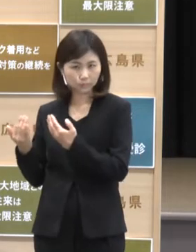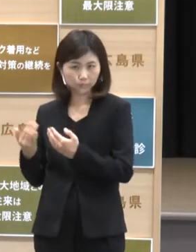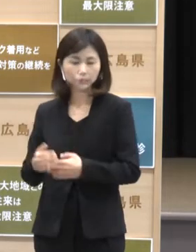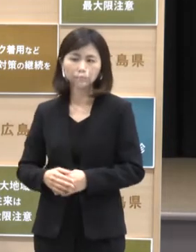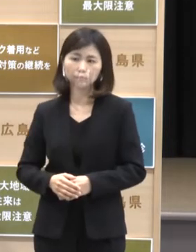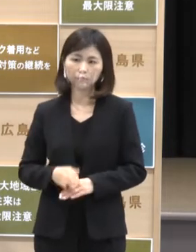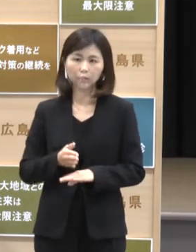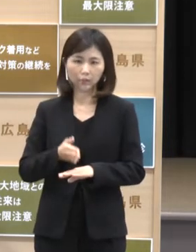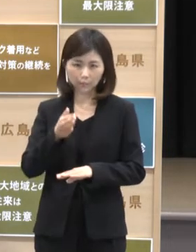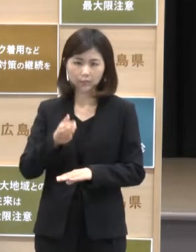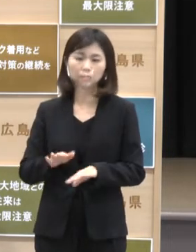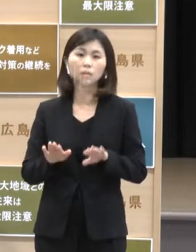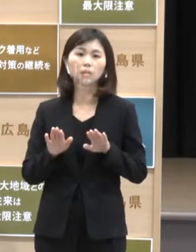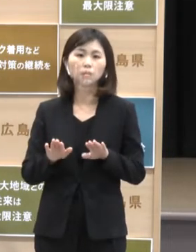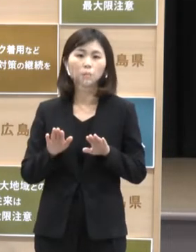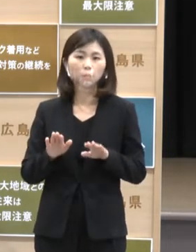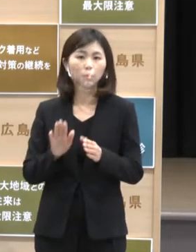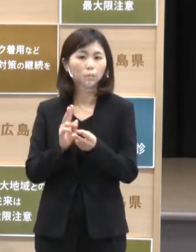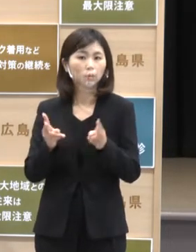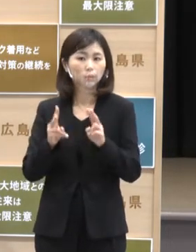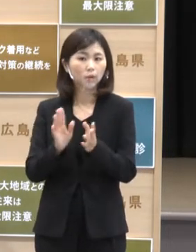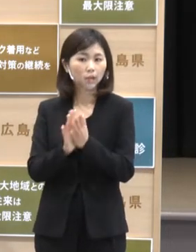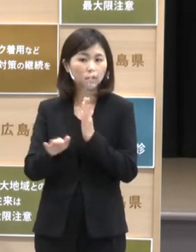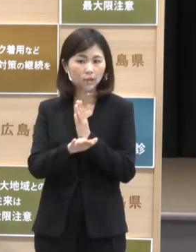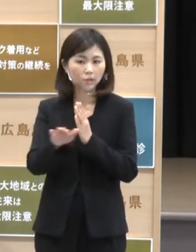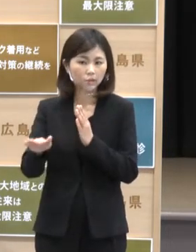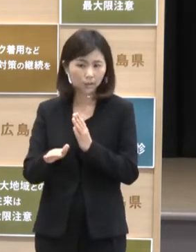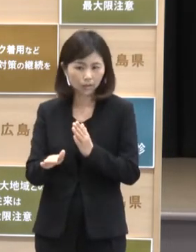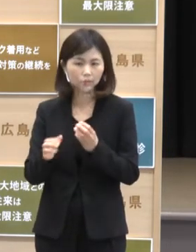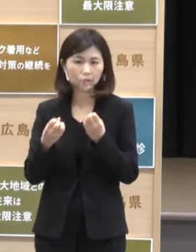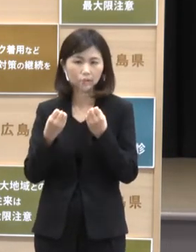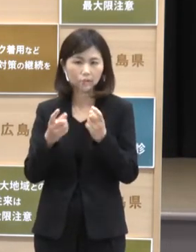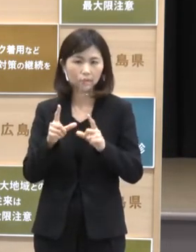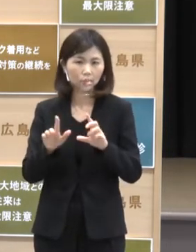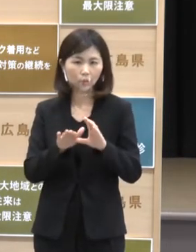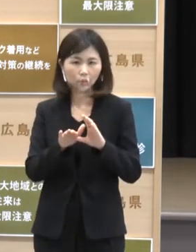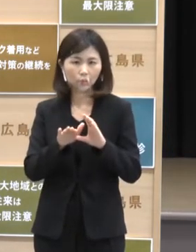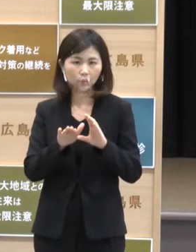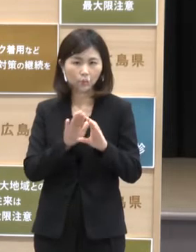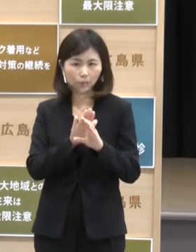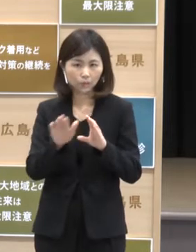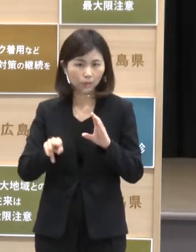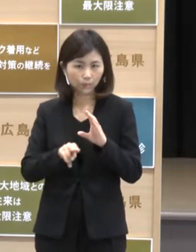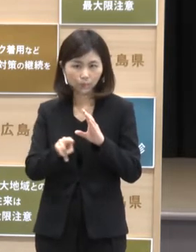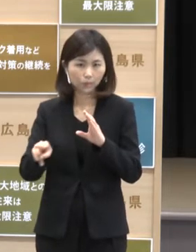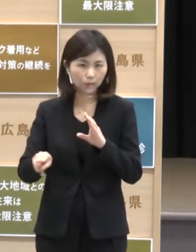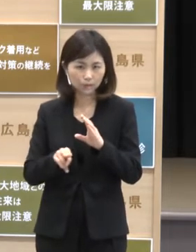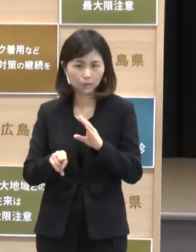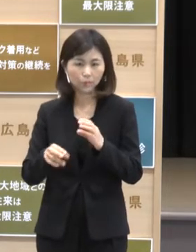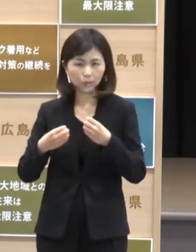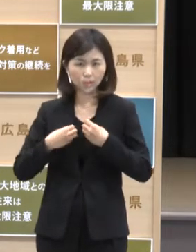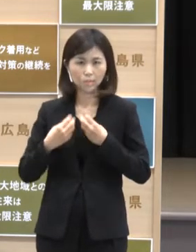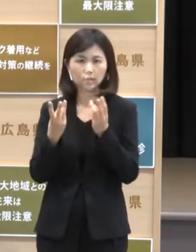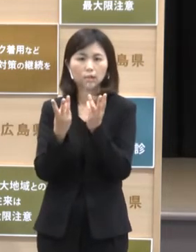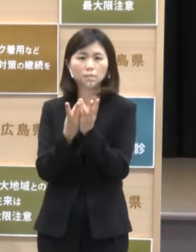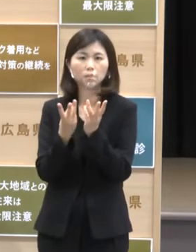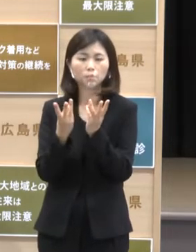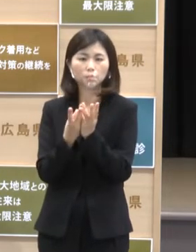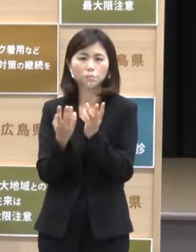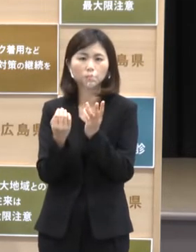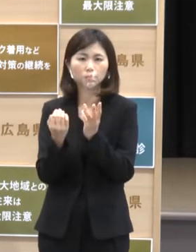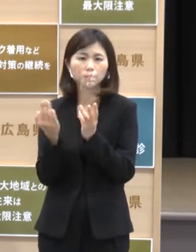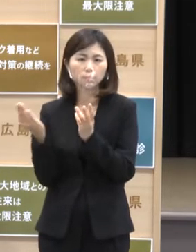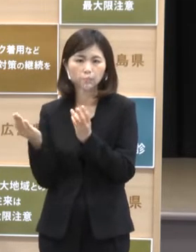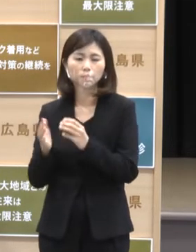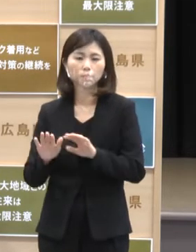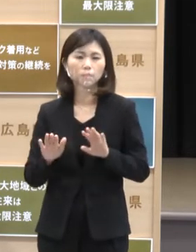県全体の新型コロナの感染者の見通しっていうのが分かれば教えて。 今日の発表ですか。今日の